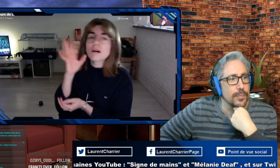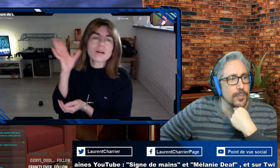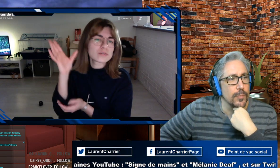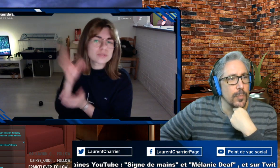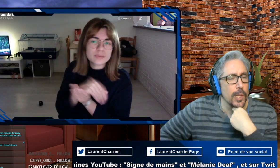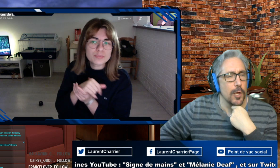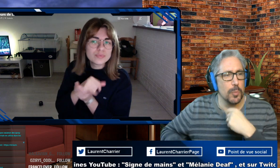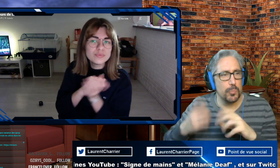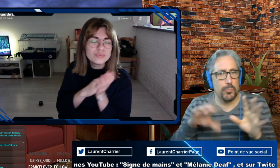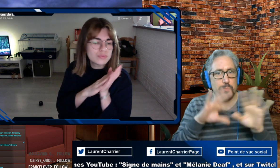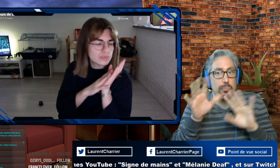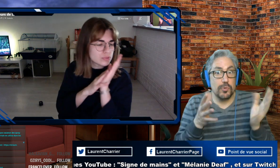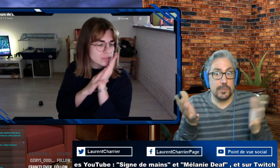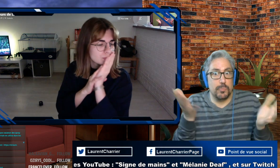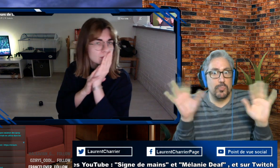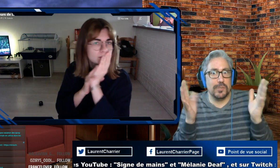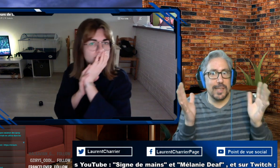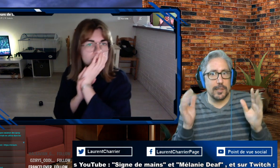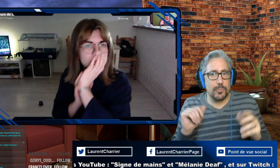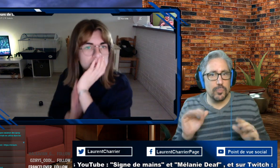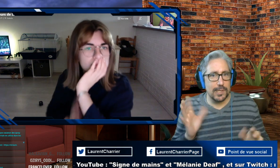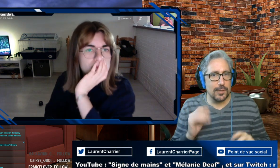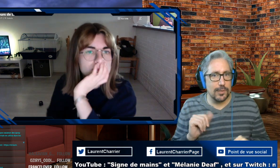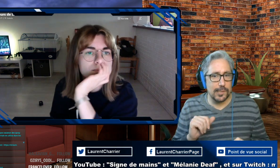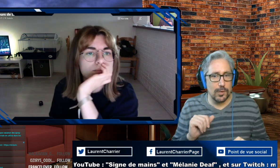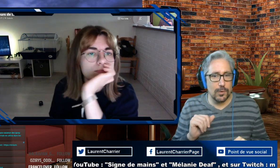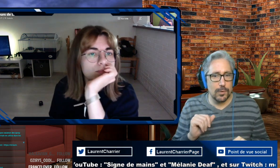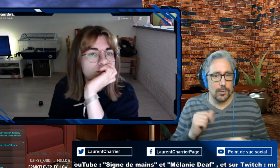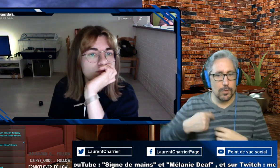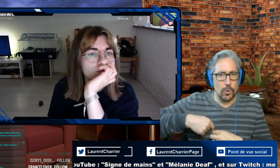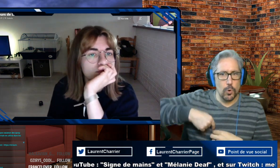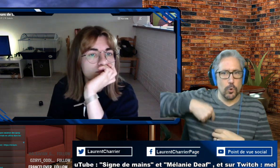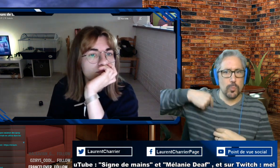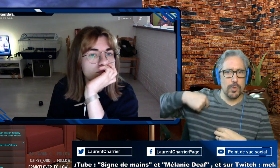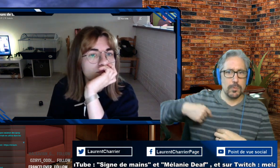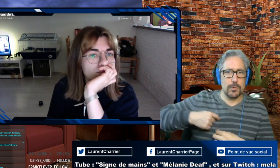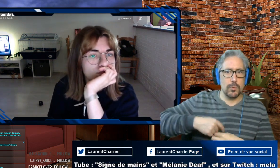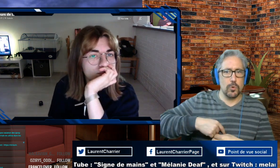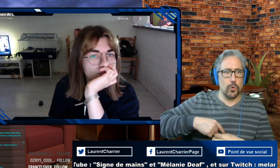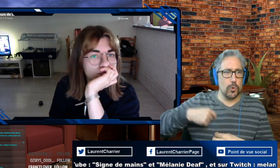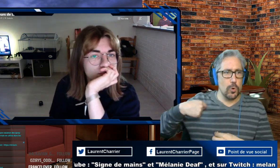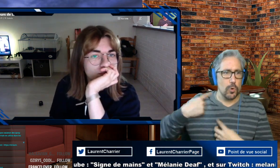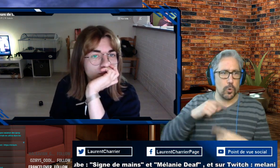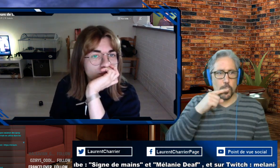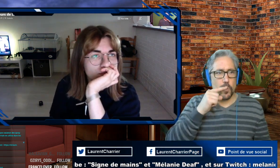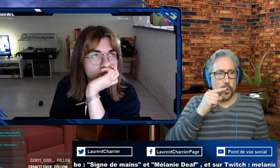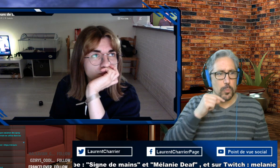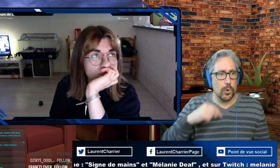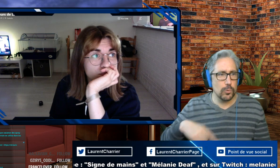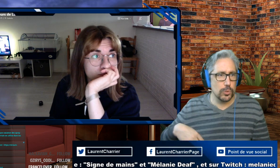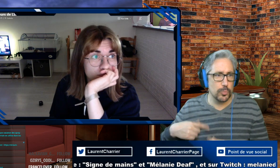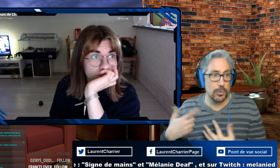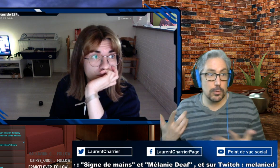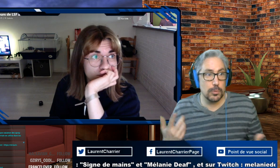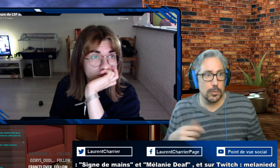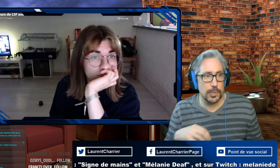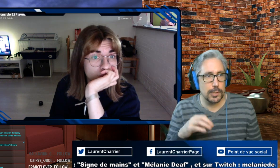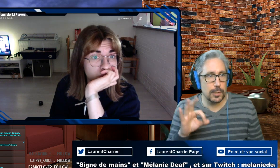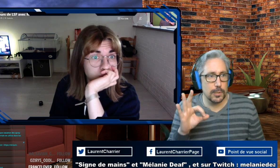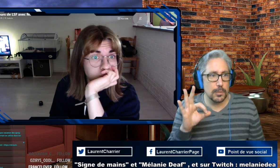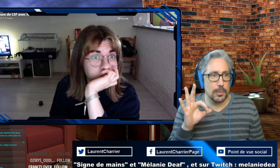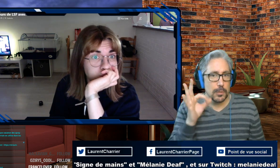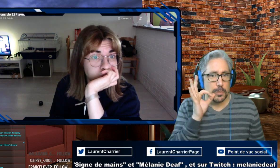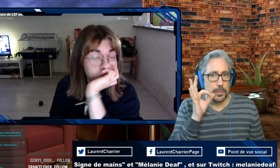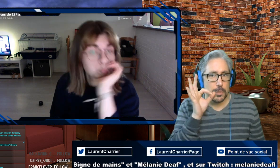Peut-être c'est le ruban le ruban rouge pour